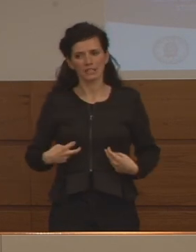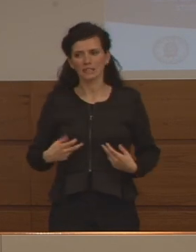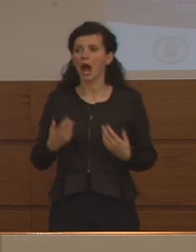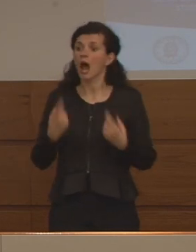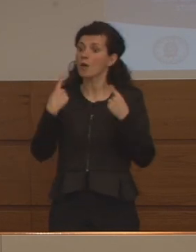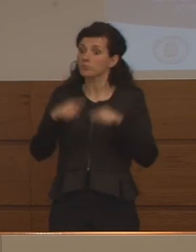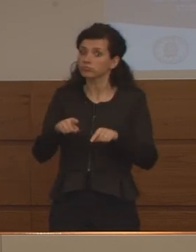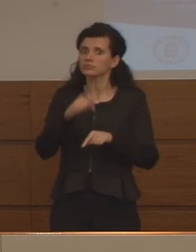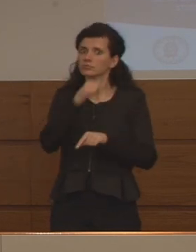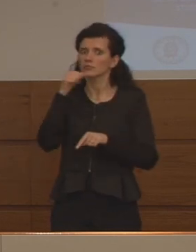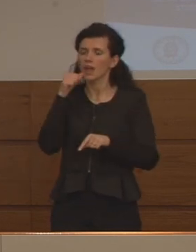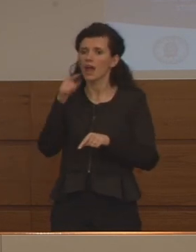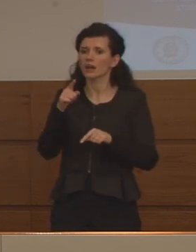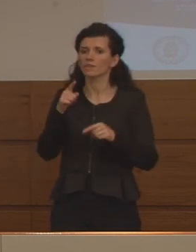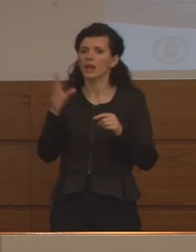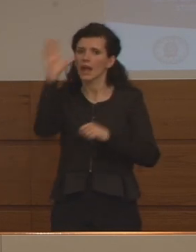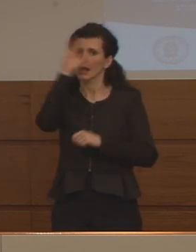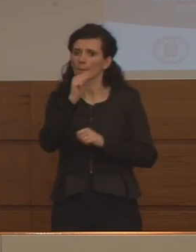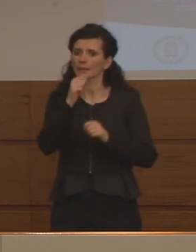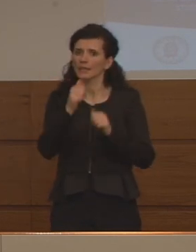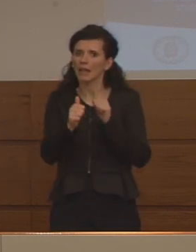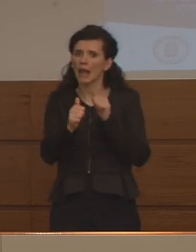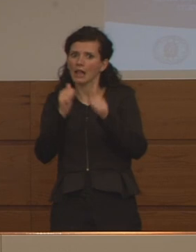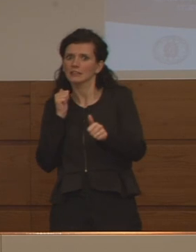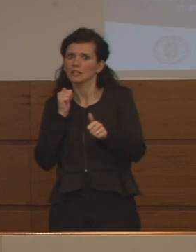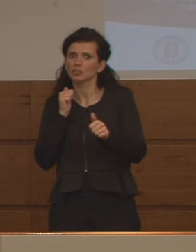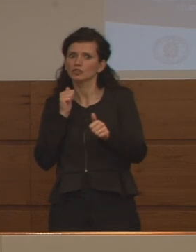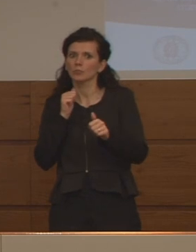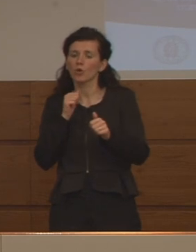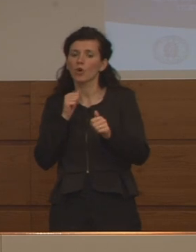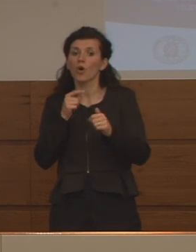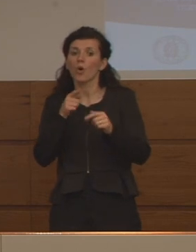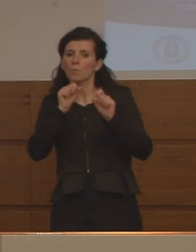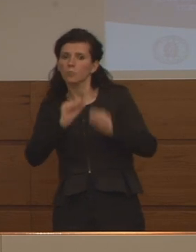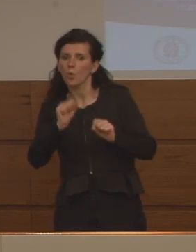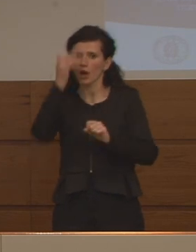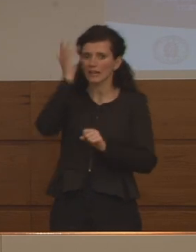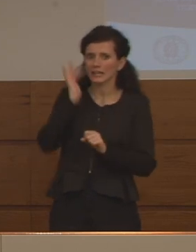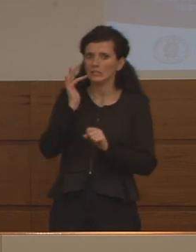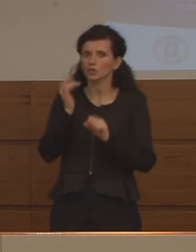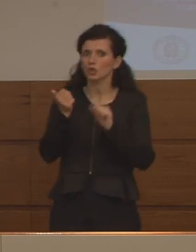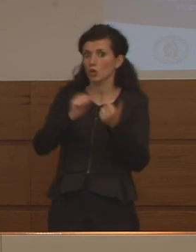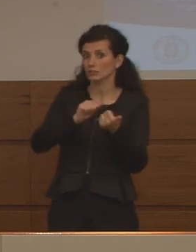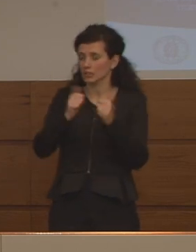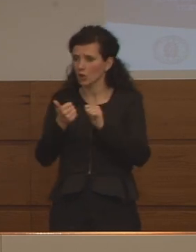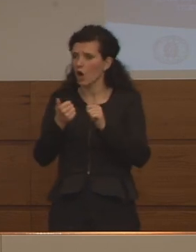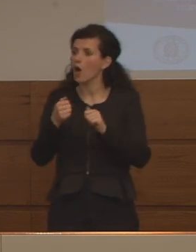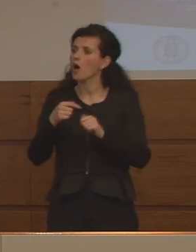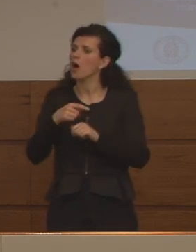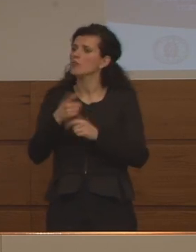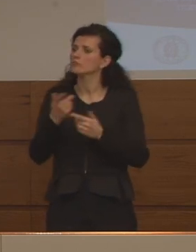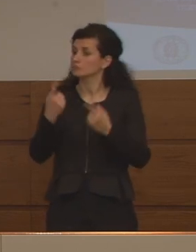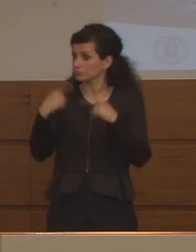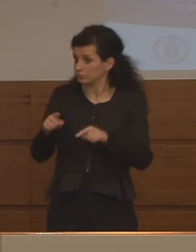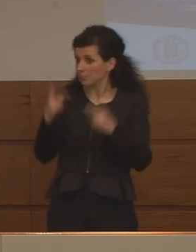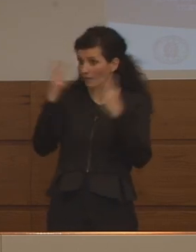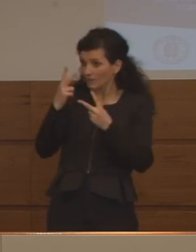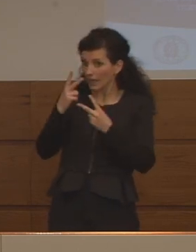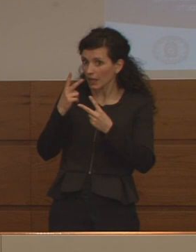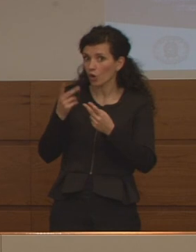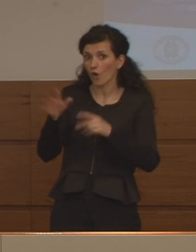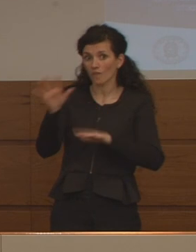anticipare prima che due giorni prima che diventi critico se questa può essere una strada se la stiamo seguendo se voi ne siete a conoscenza se è vero